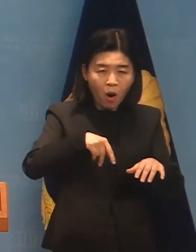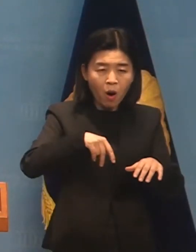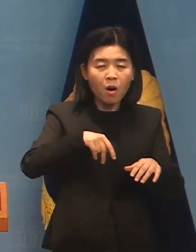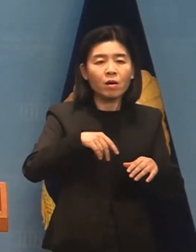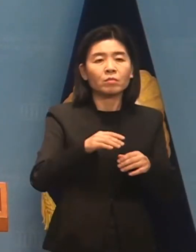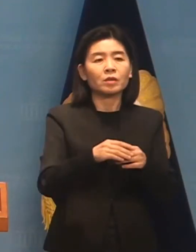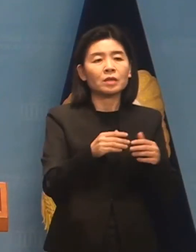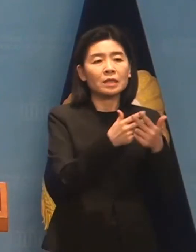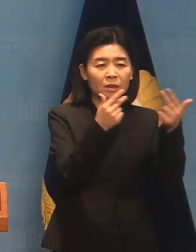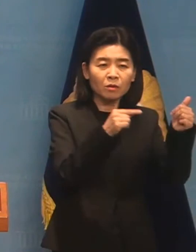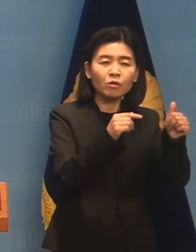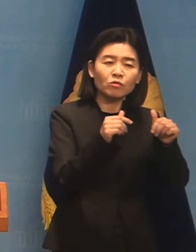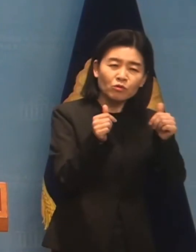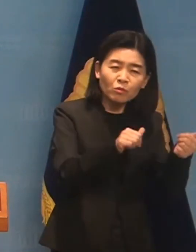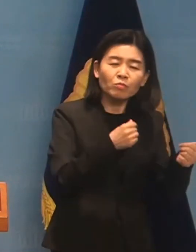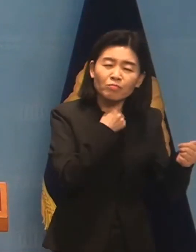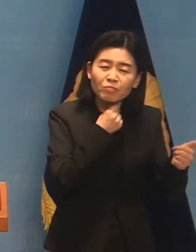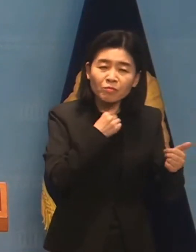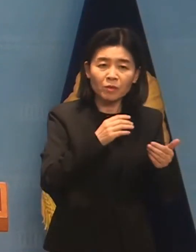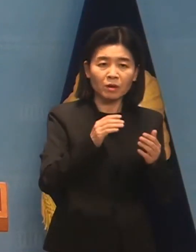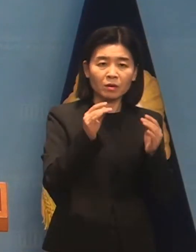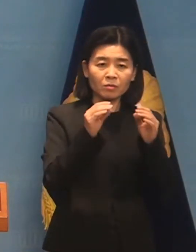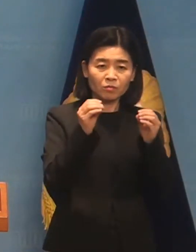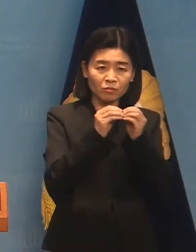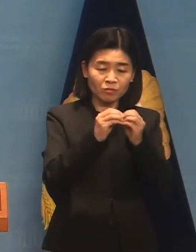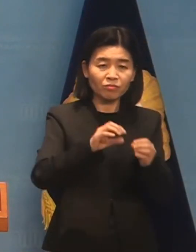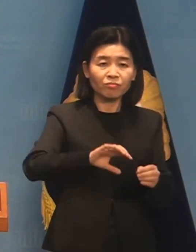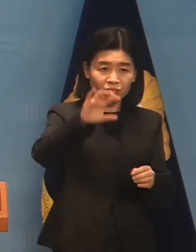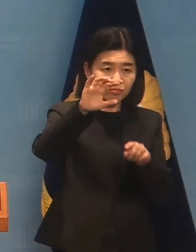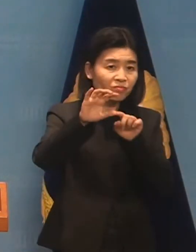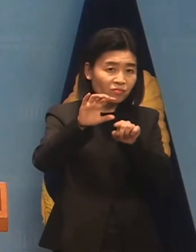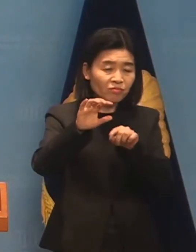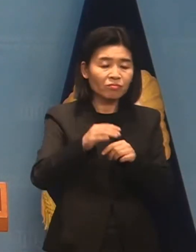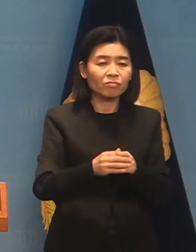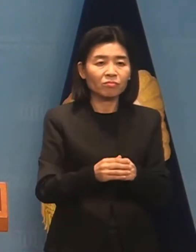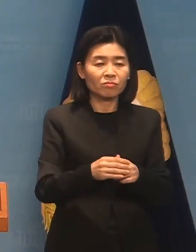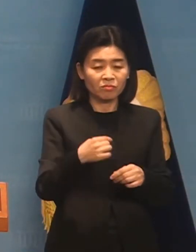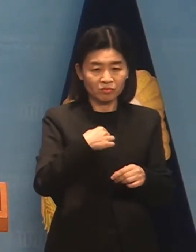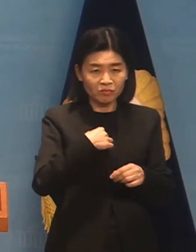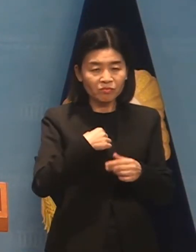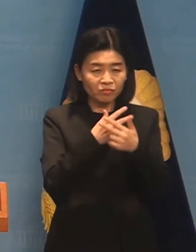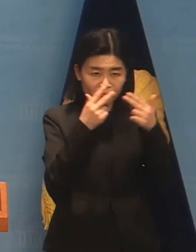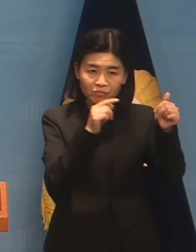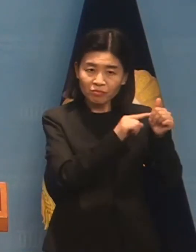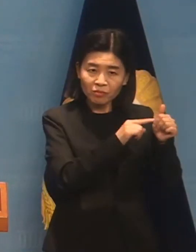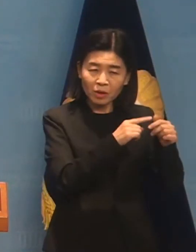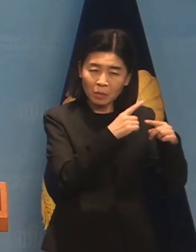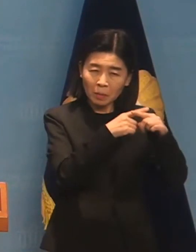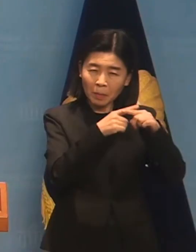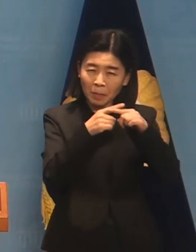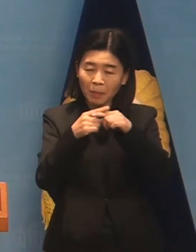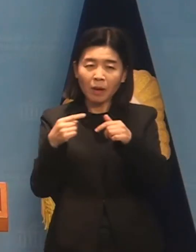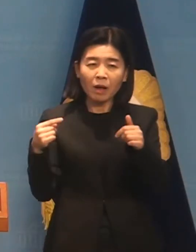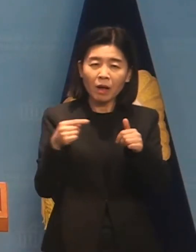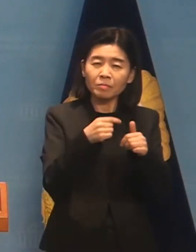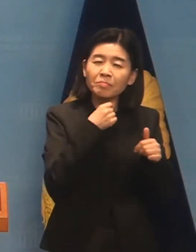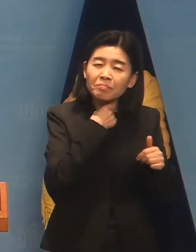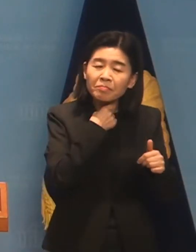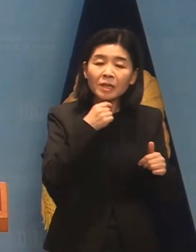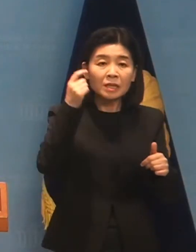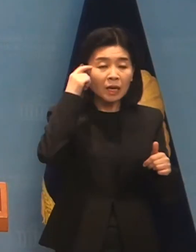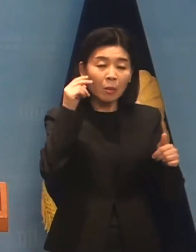취지의 발언이 확인되었습니다. 해당 게시자는 저는 이재명이 XX 맞는 거 보고 싶은데